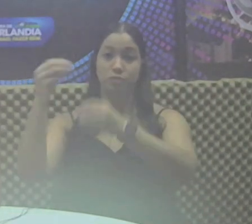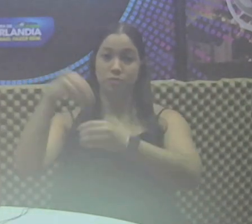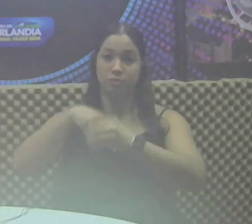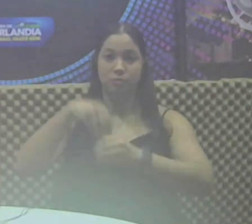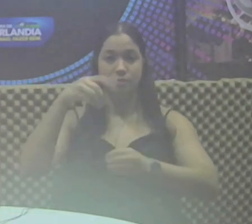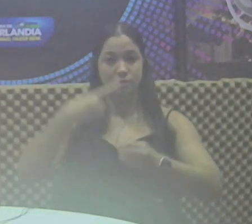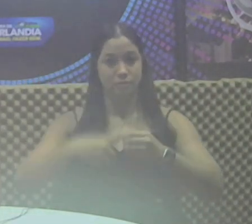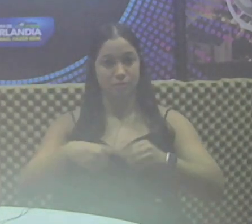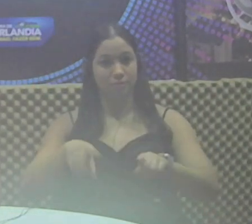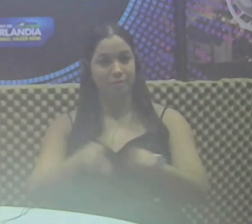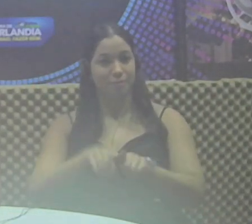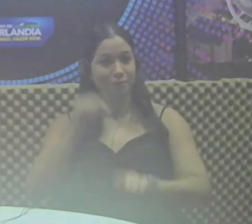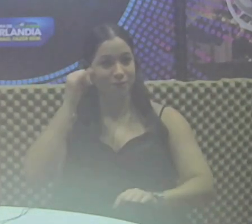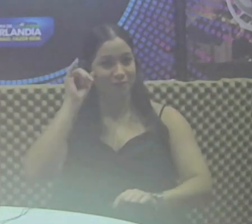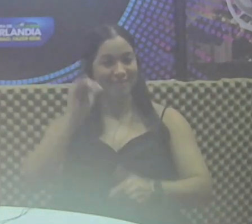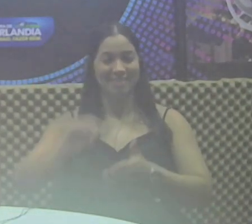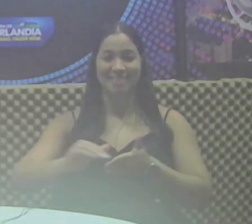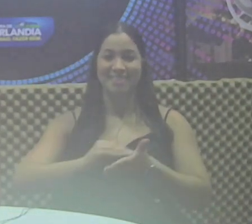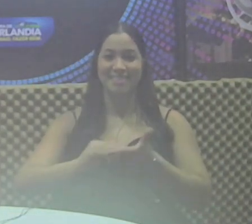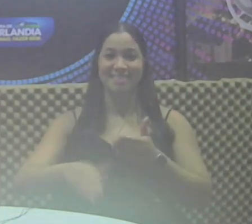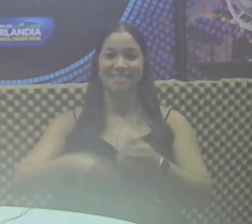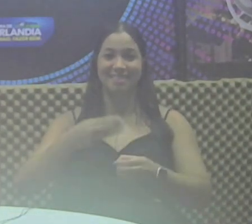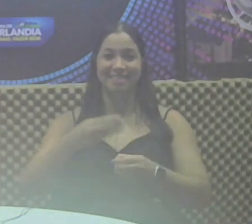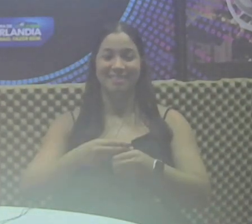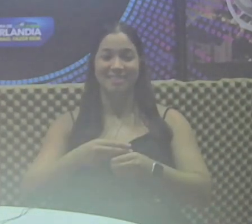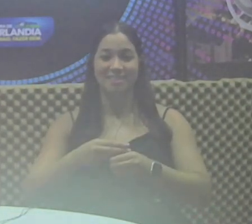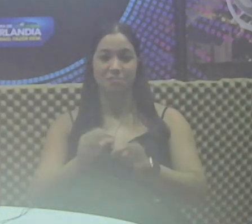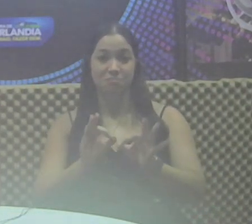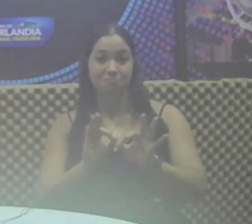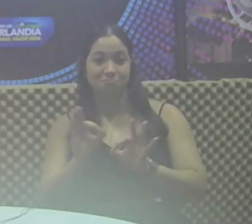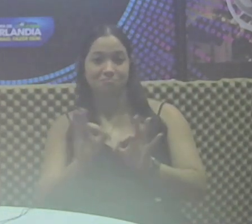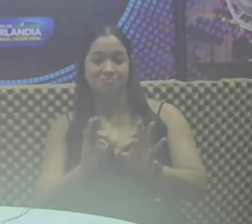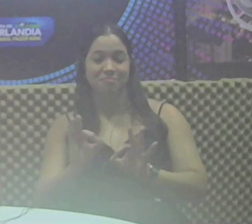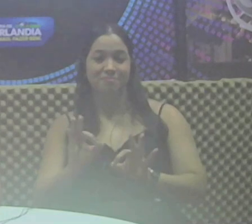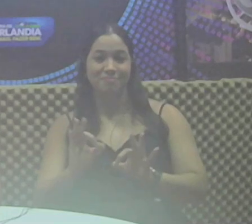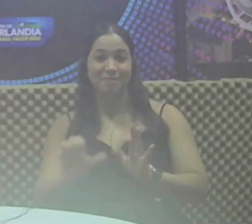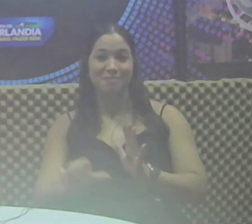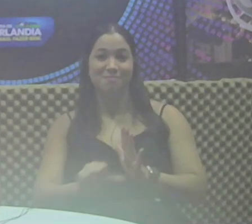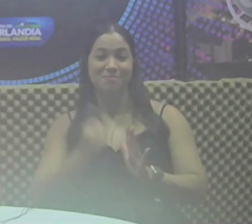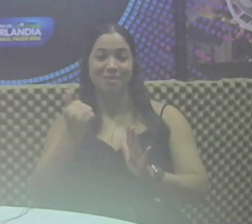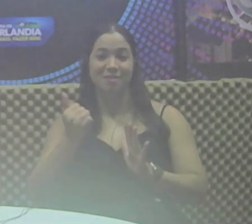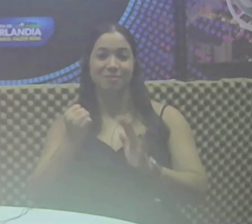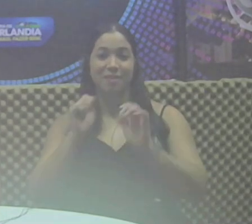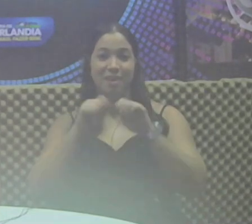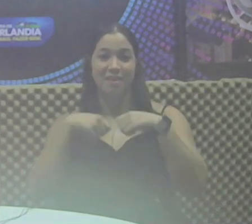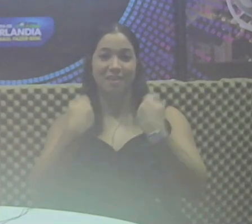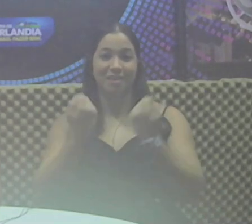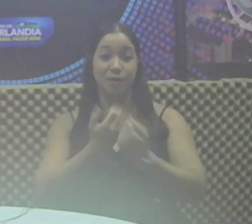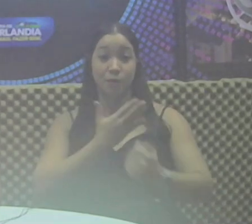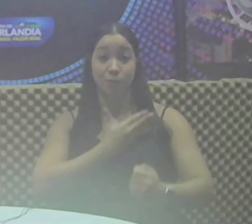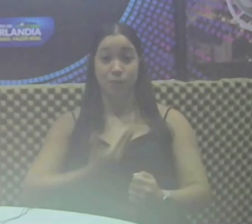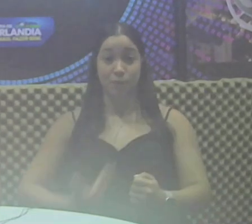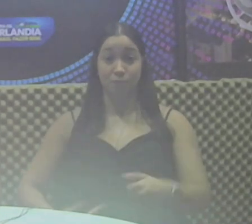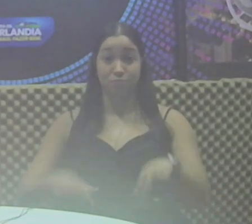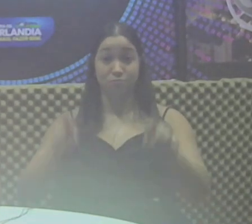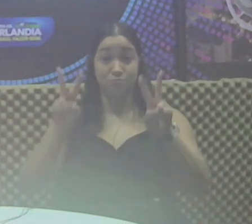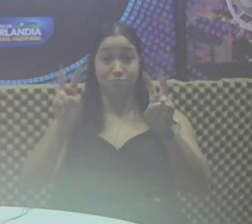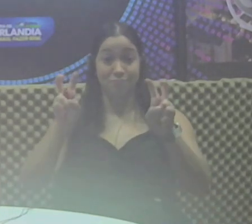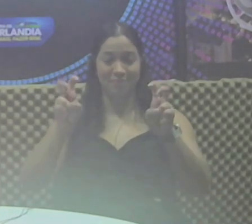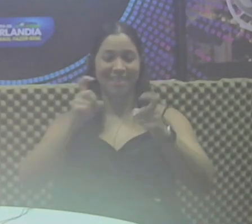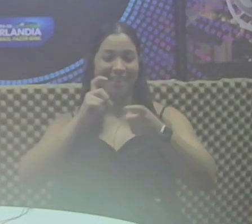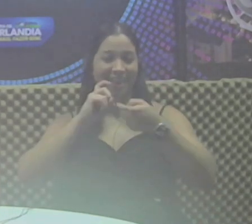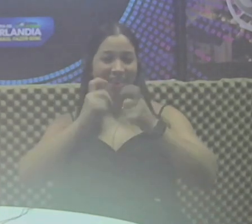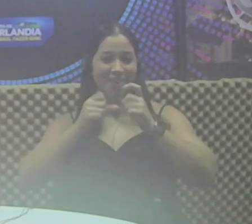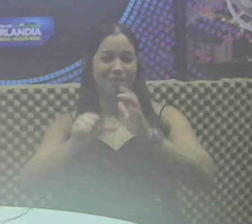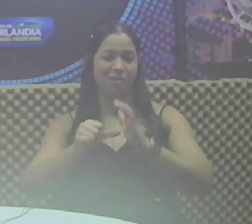zona rural, a Secretaria Municipal de Planejamento Urbano realizará a primeira audiência pública sobre o tema. A reunião com os